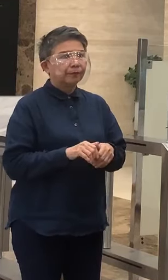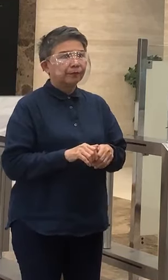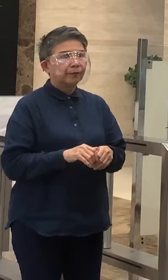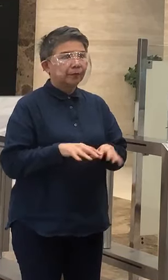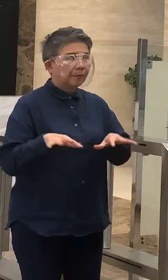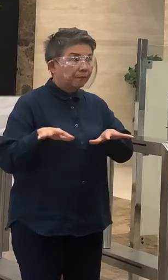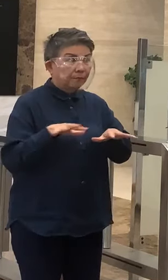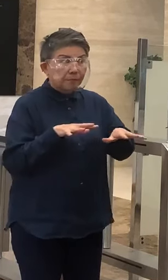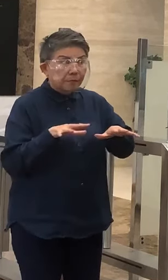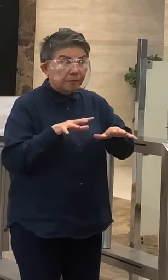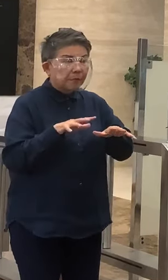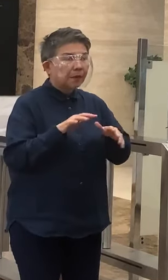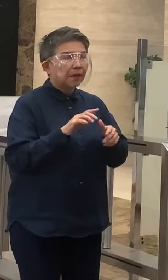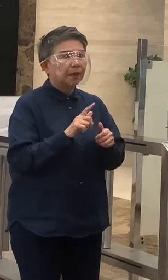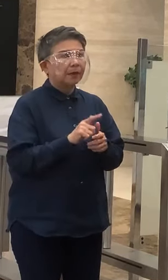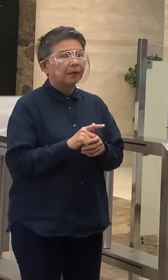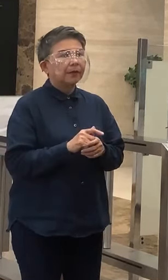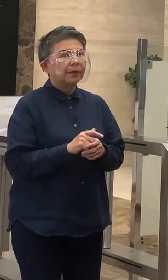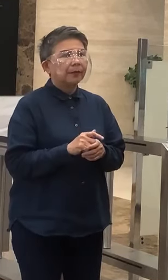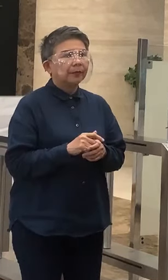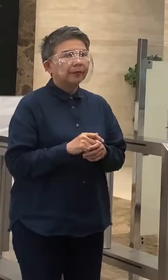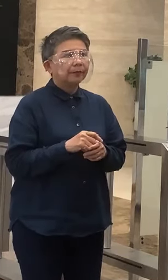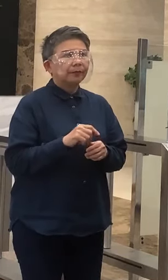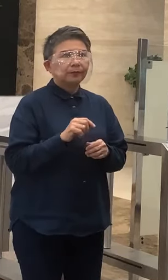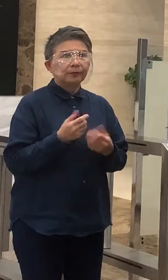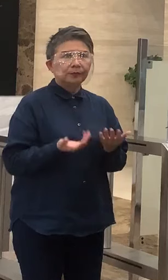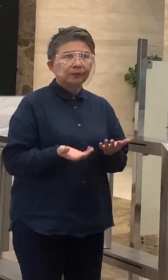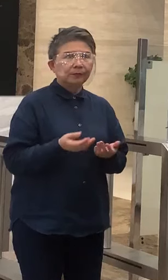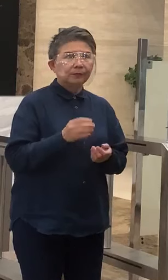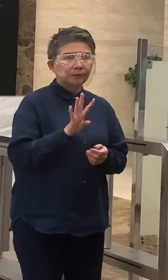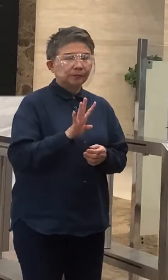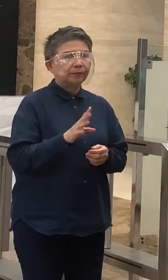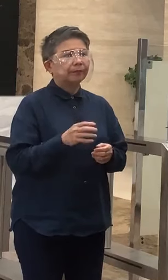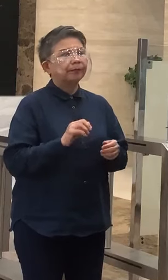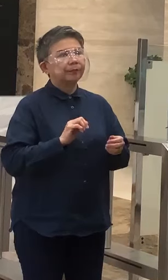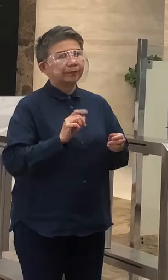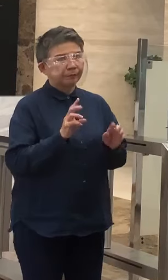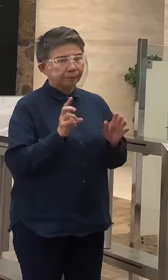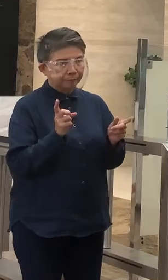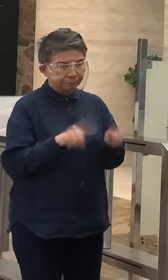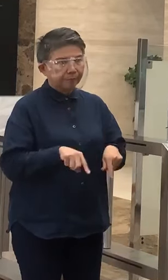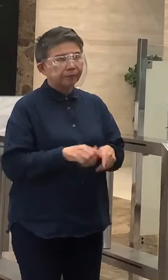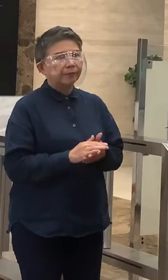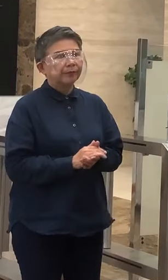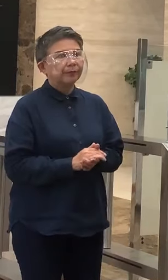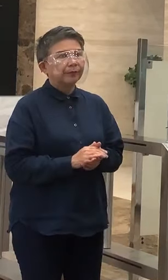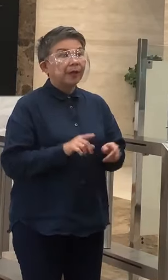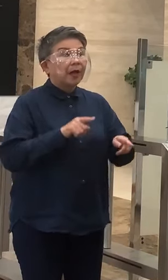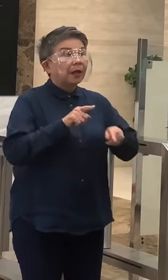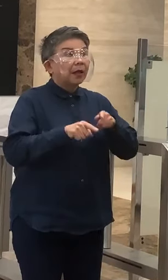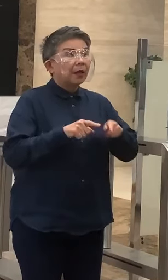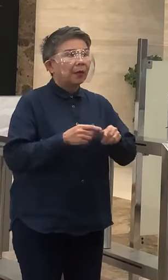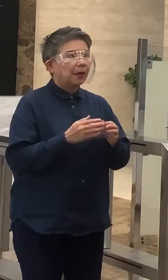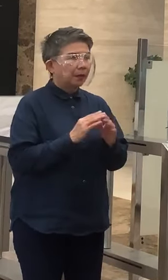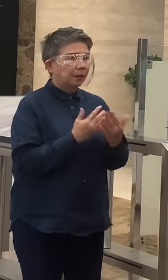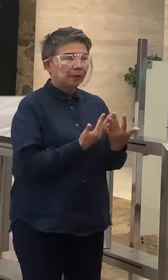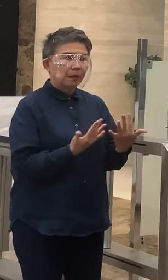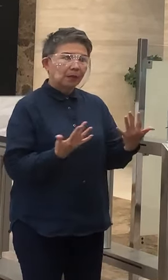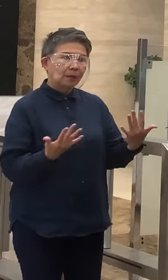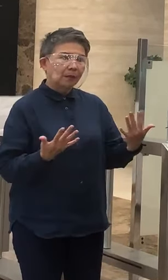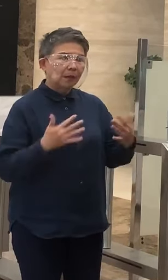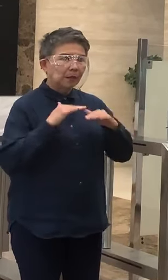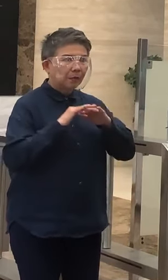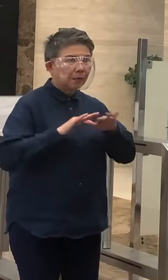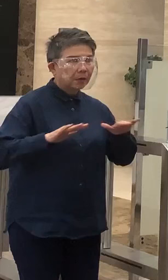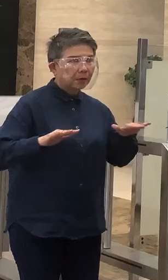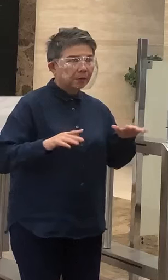bencana ada pameran kejadian dan gangguan Nah setelah harus